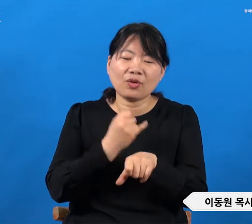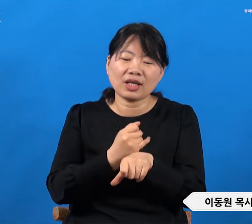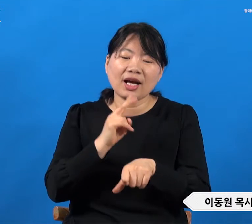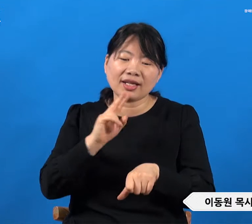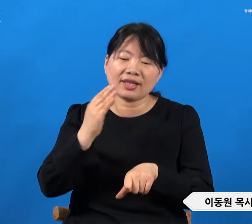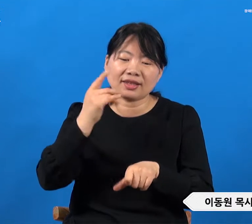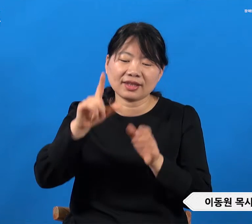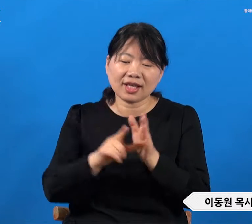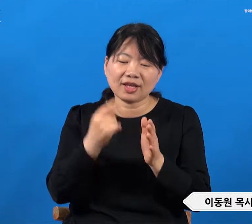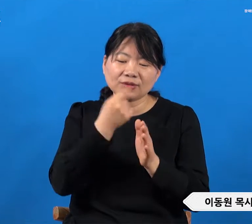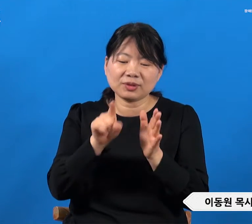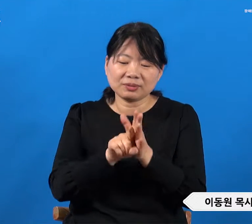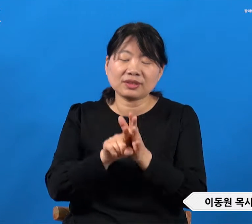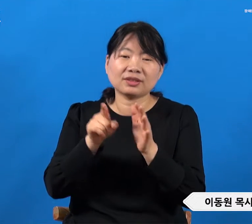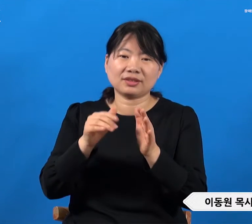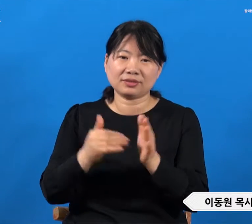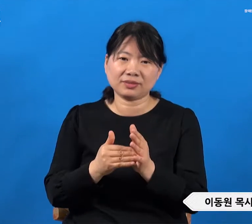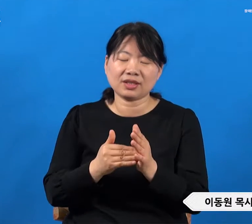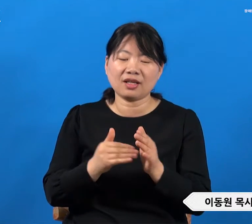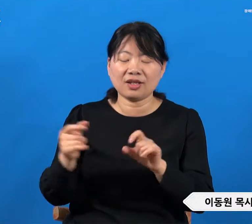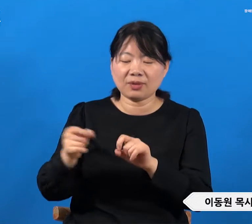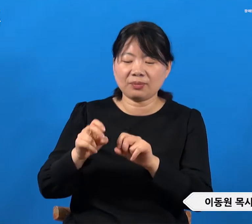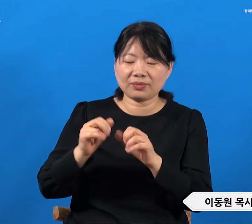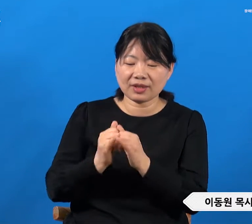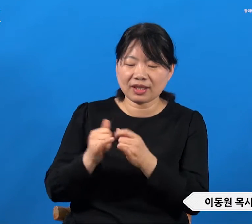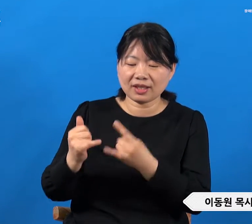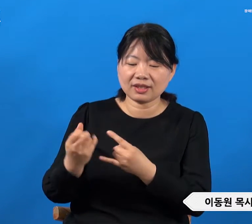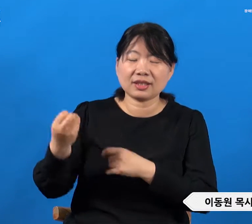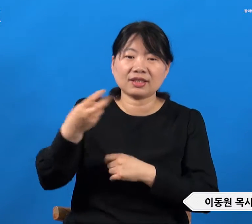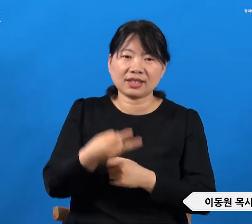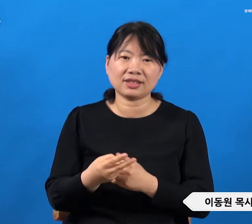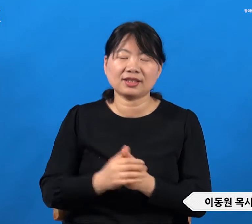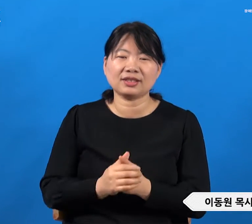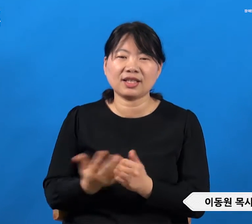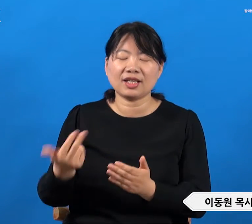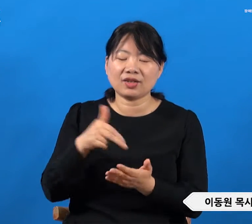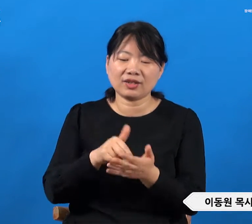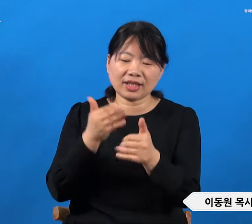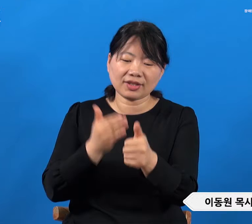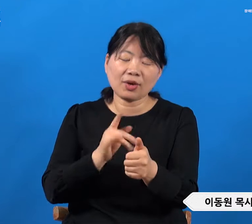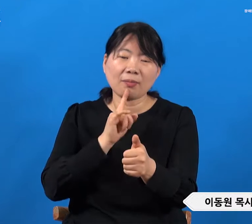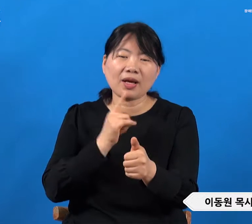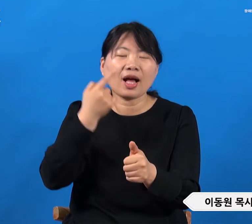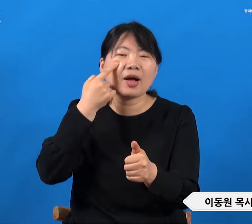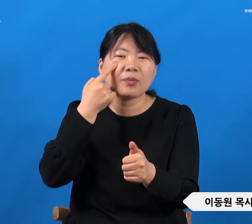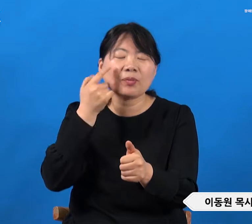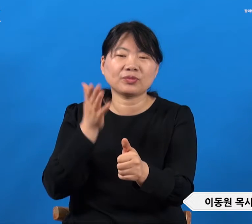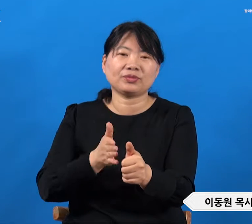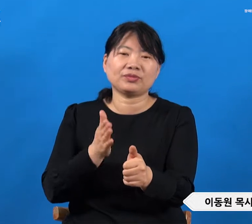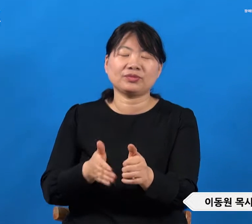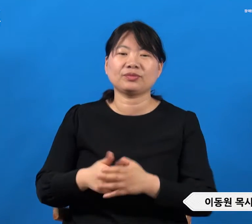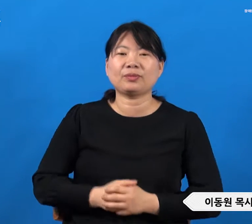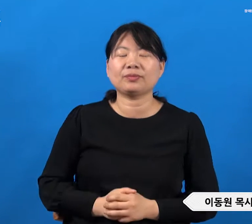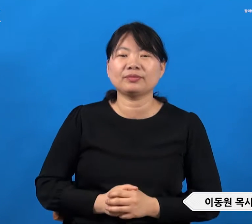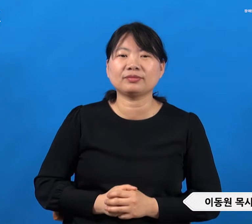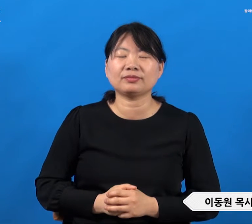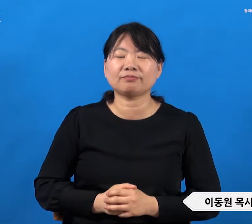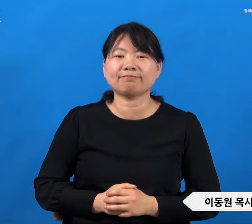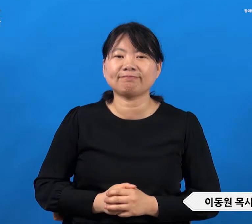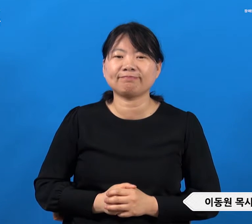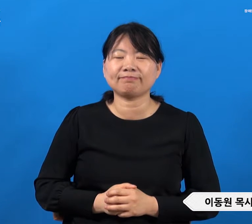할 때인 줄로 믿습니다. 옆에 사람에게 다시 일어나세요 한번 해보세요.